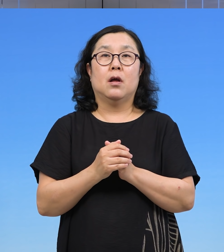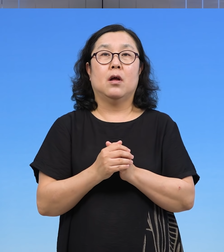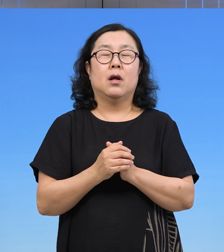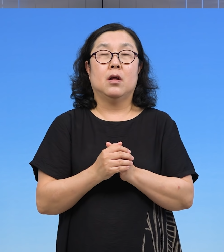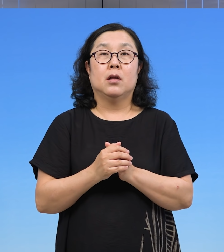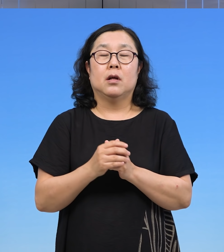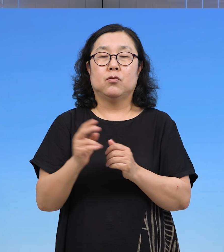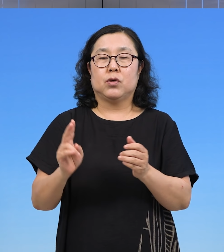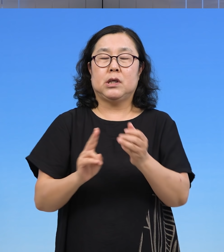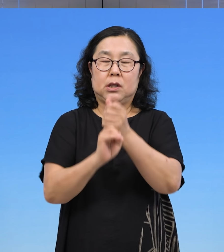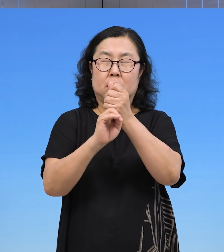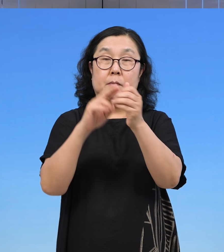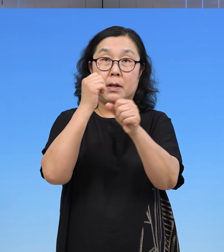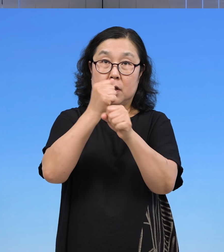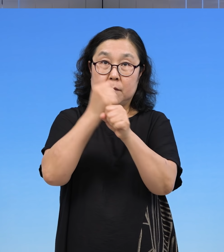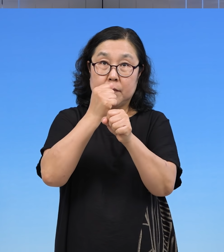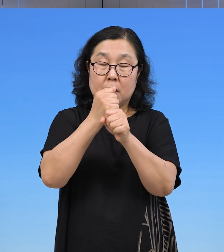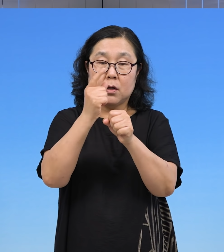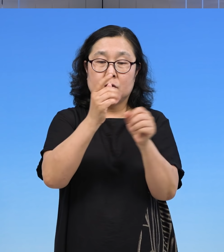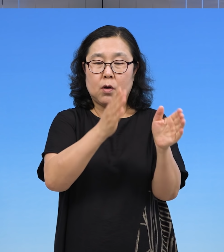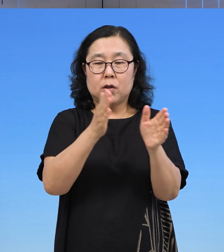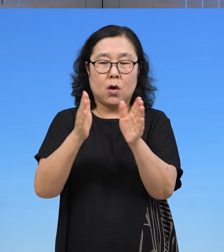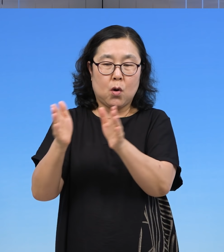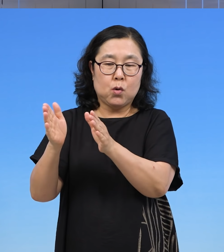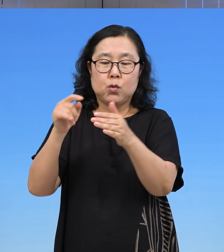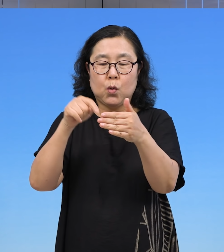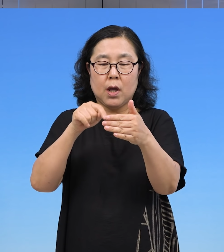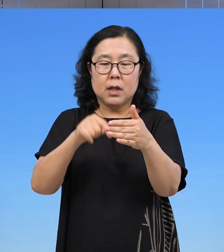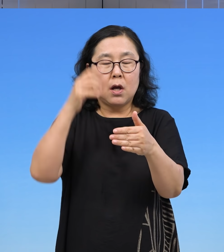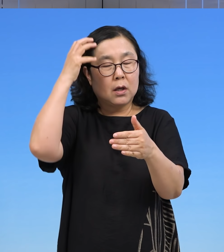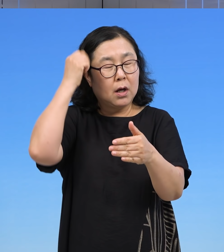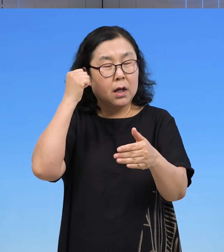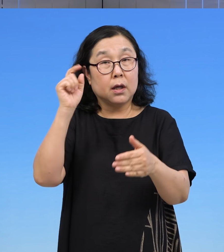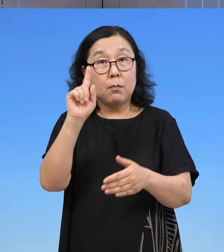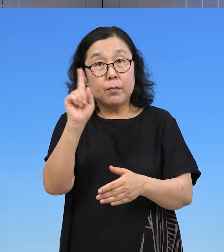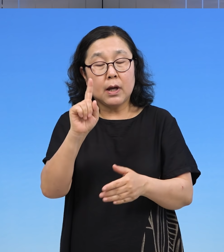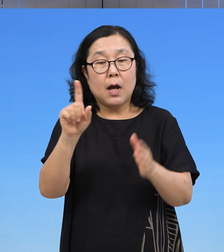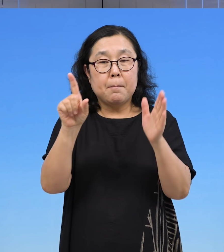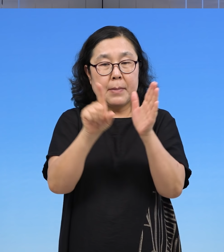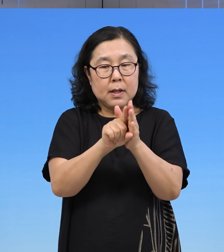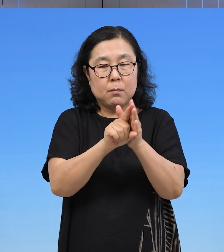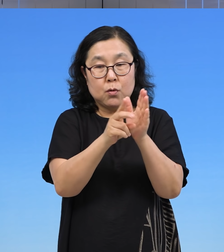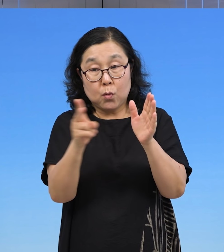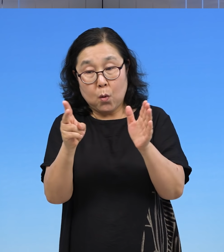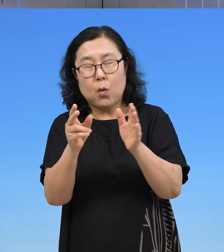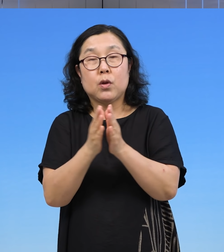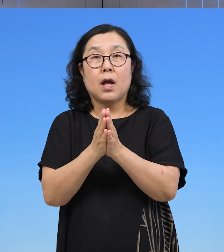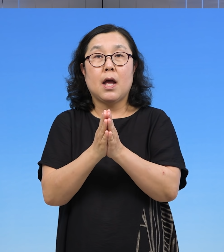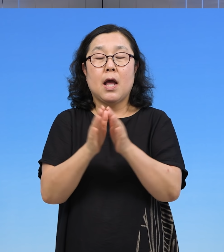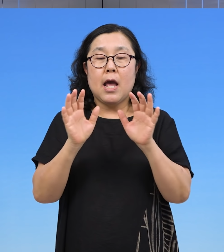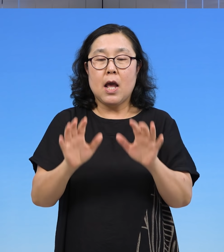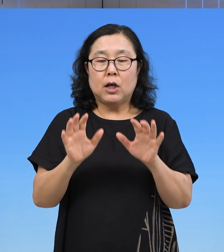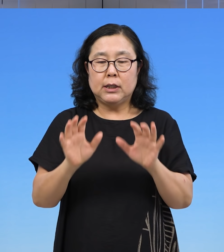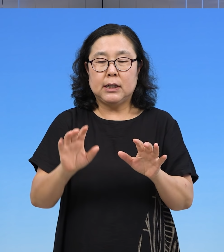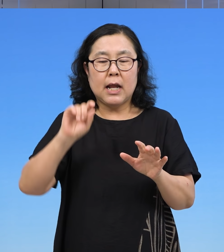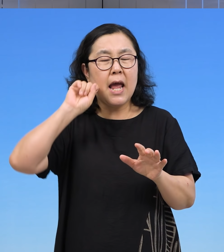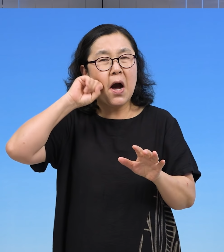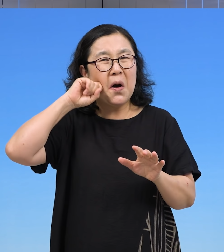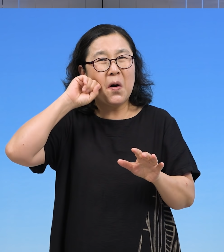기적 같은 일을 만들어냈는데 그 과정에서 우리가 기억해야 되는 게 뭐냐 믿음이 뭐냐 하면 믿음은 이